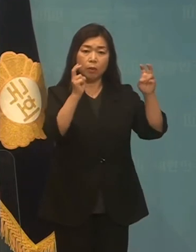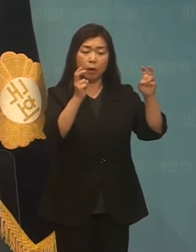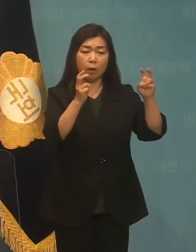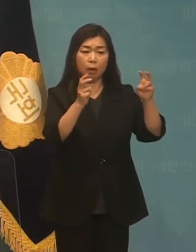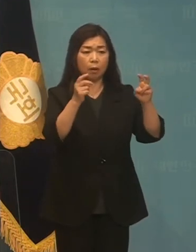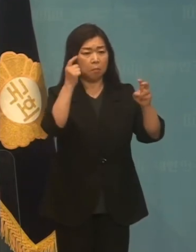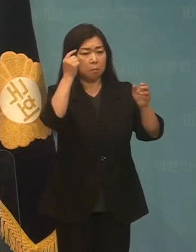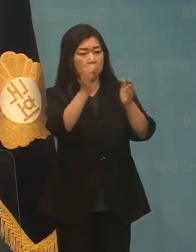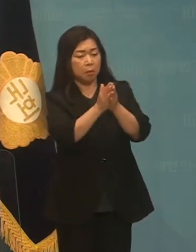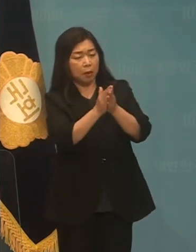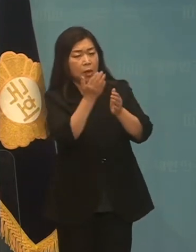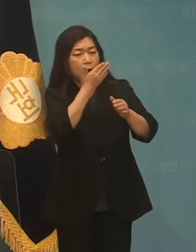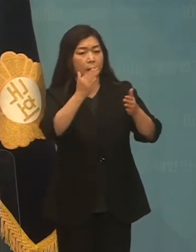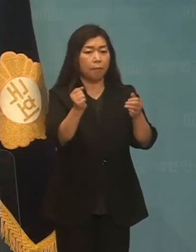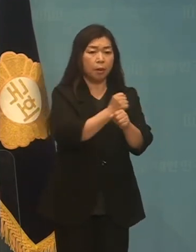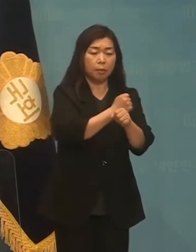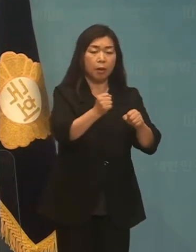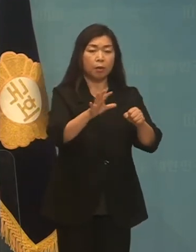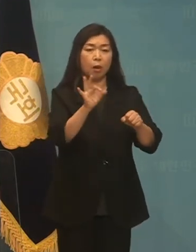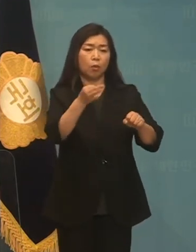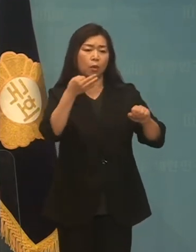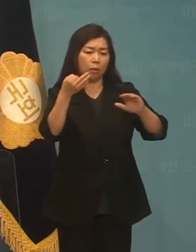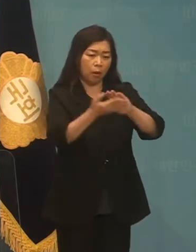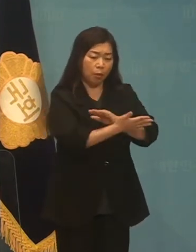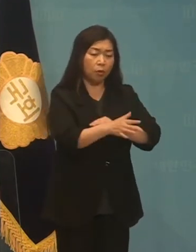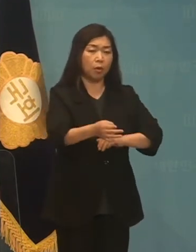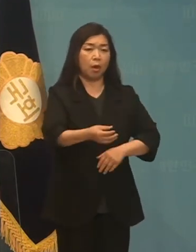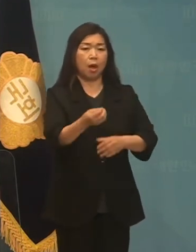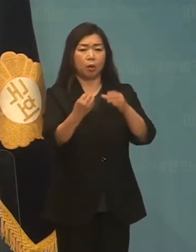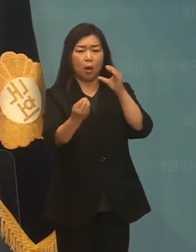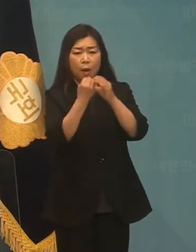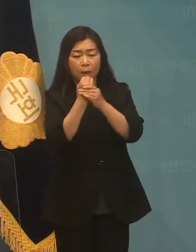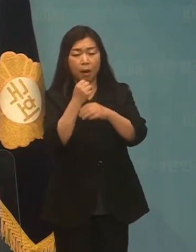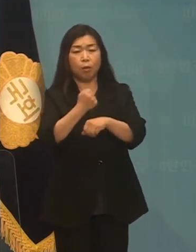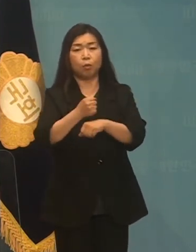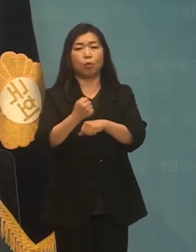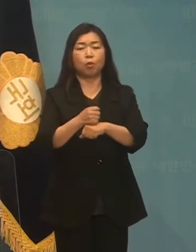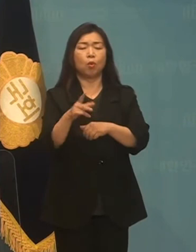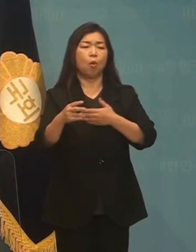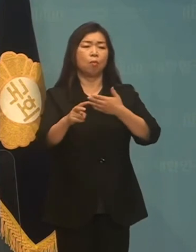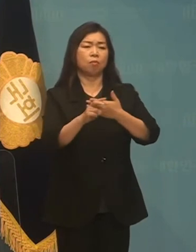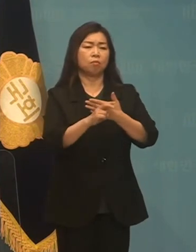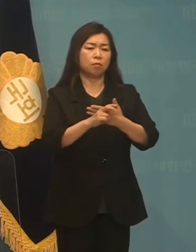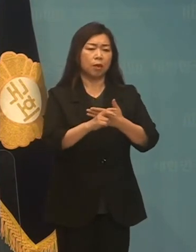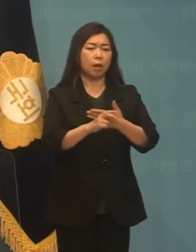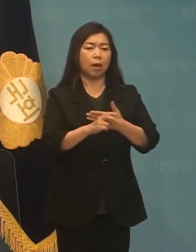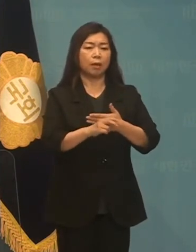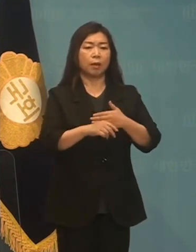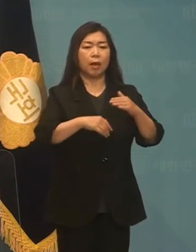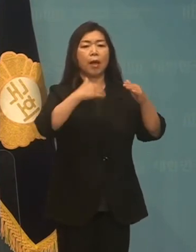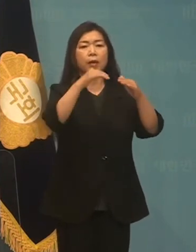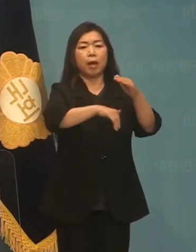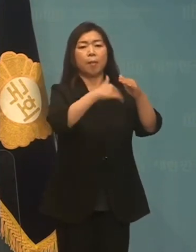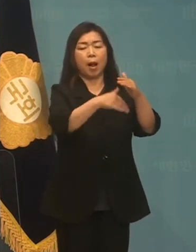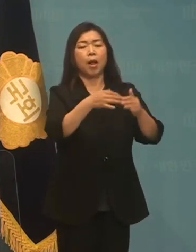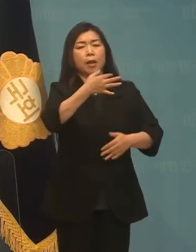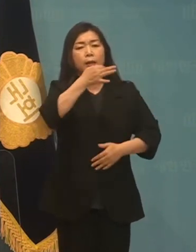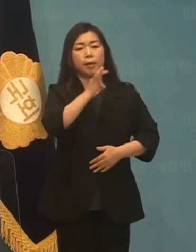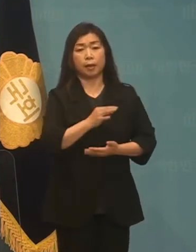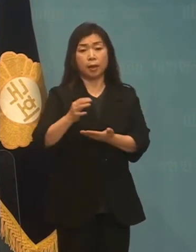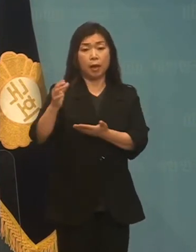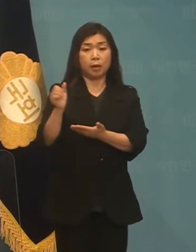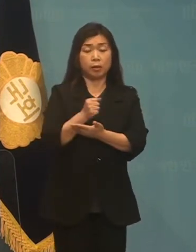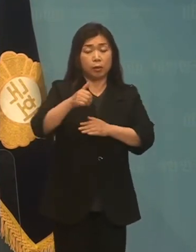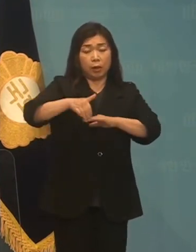업자들과 결탁하여 뇌물을 수수하고 그리고 부당한 개발 이익을